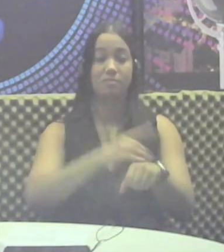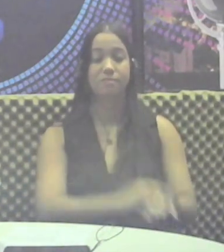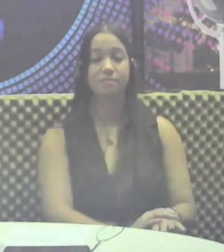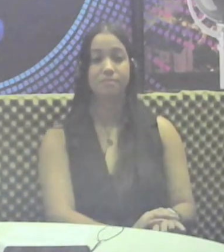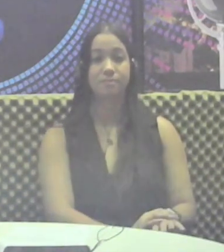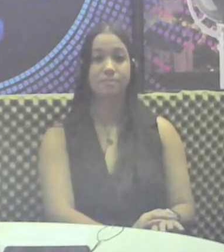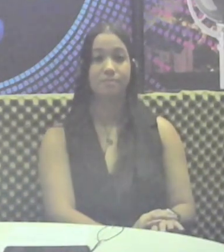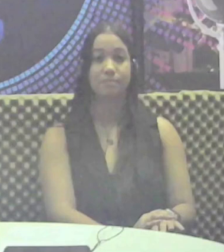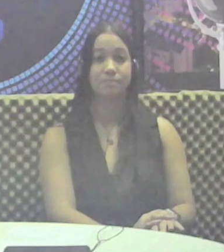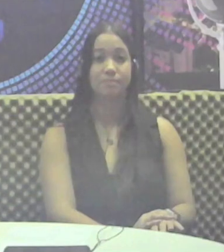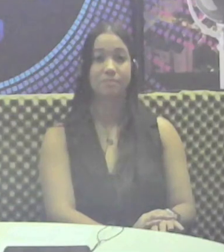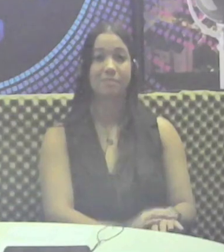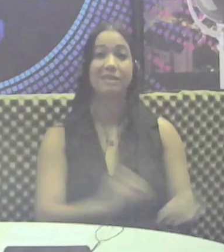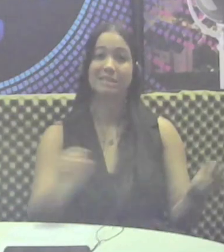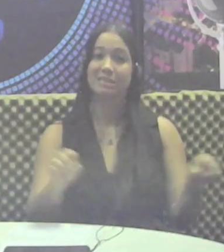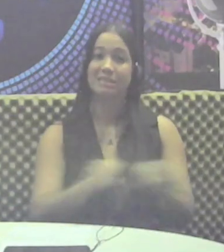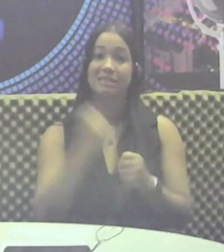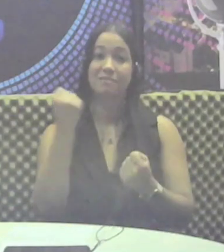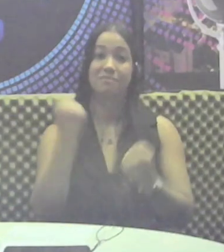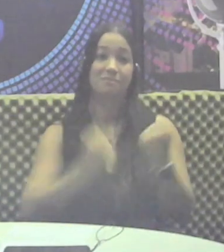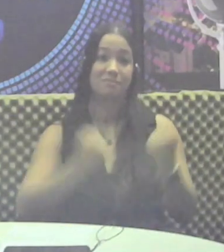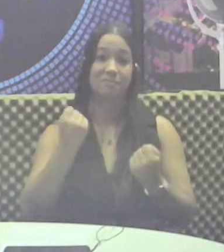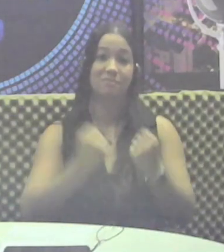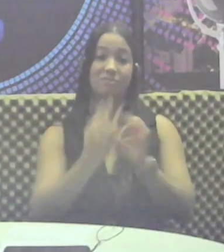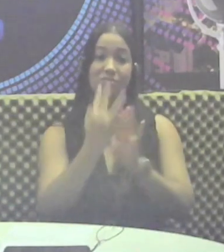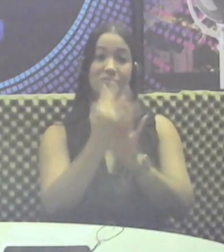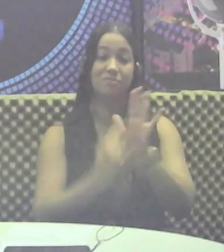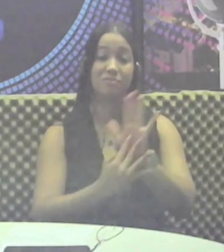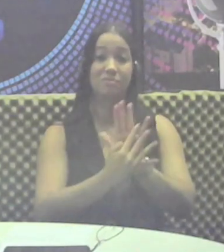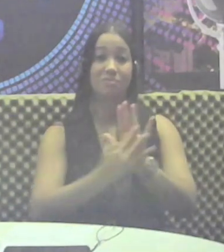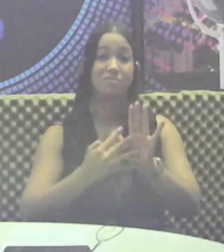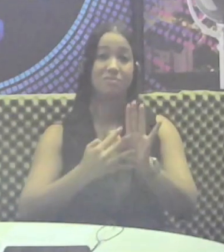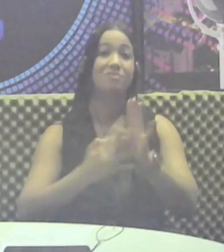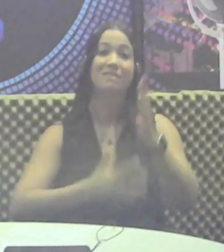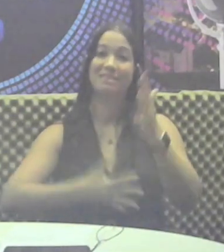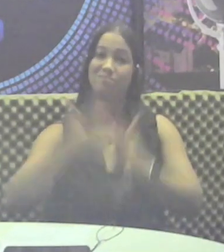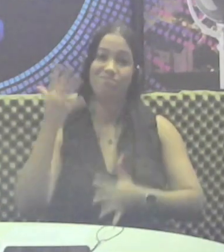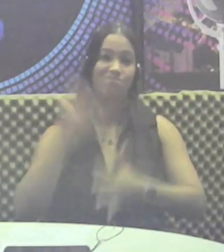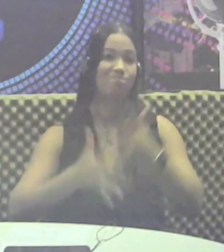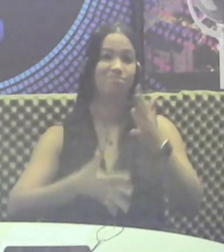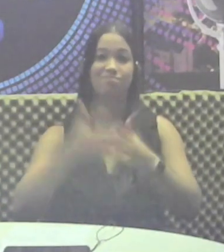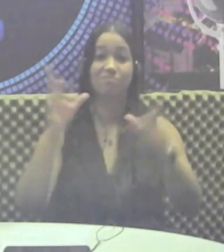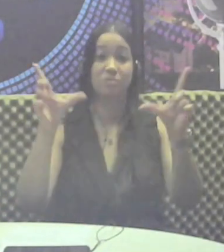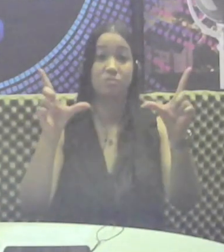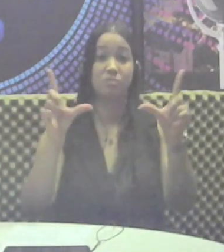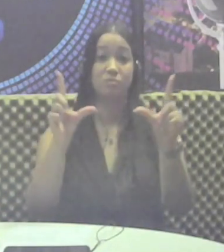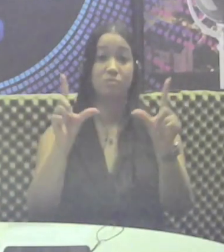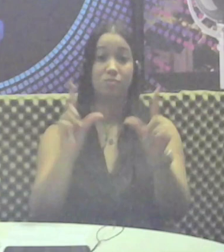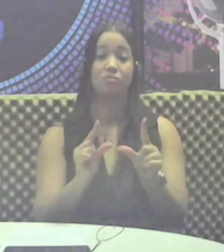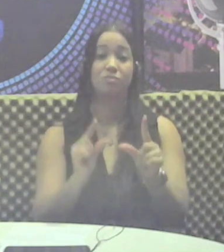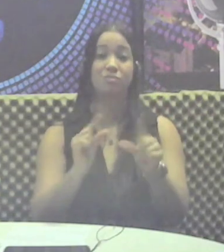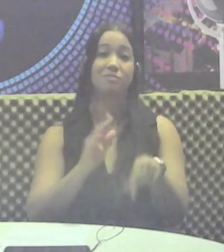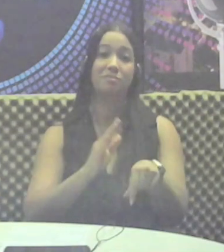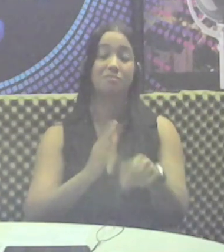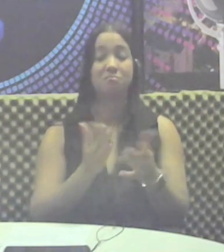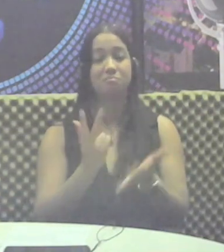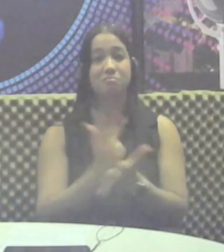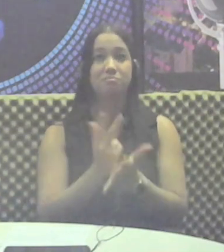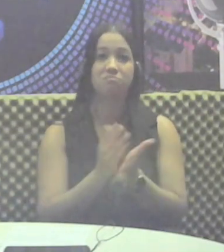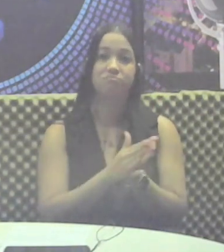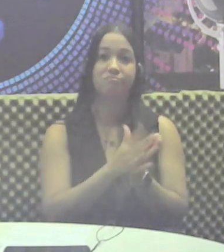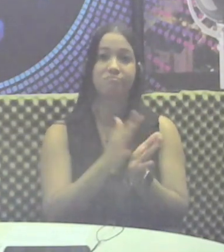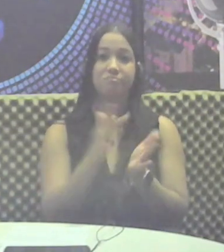adulta. Com o dano causado ao veículo, o cronograma do serviço foi impactado, reduzindo-se, ainda que temporariamente,